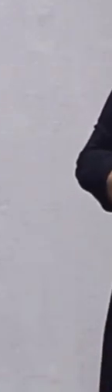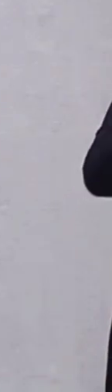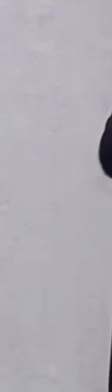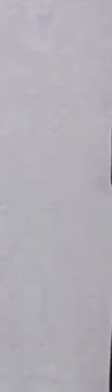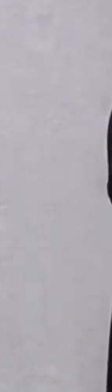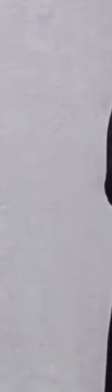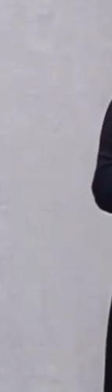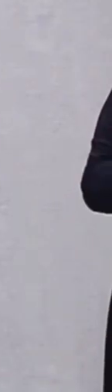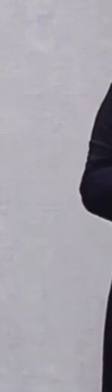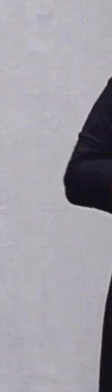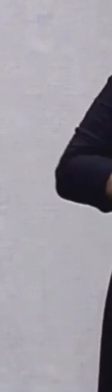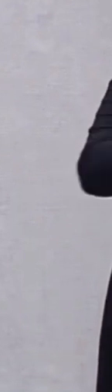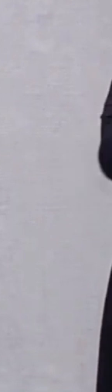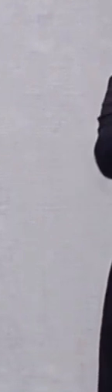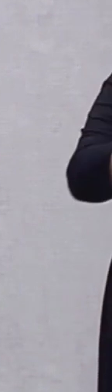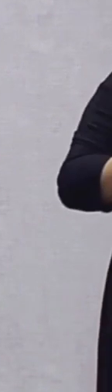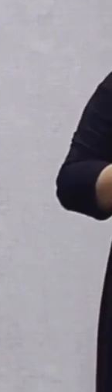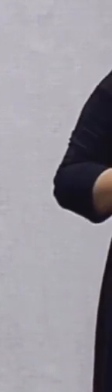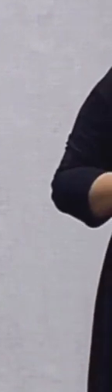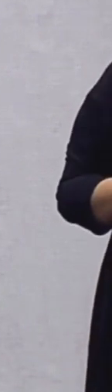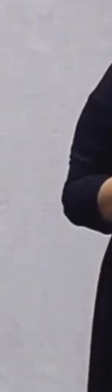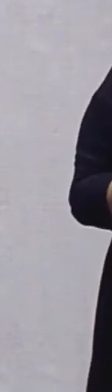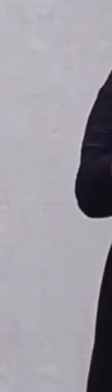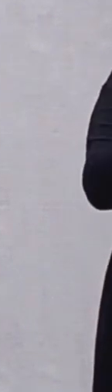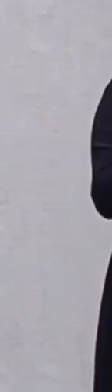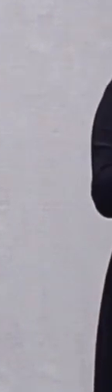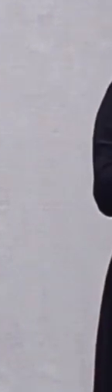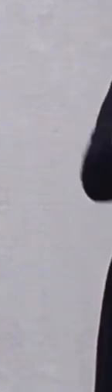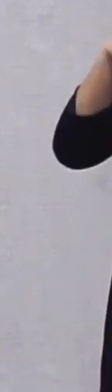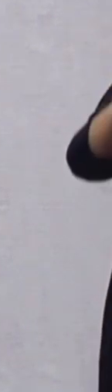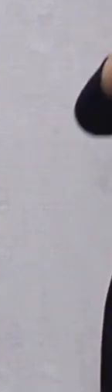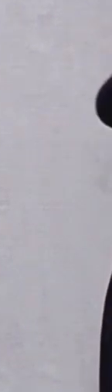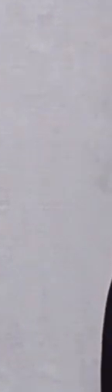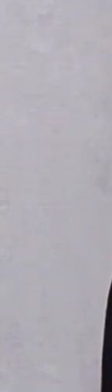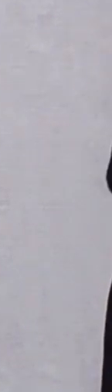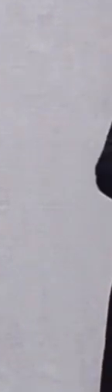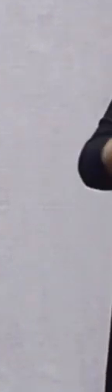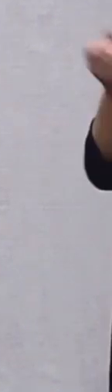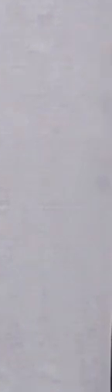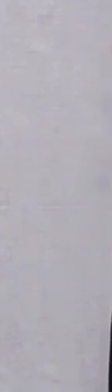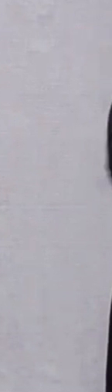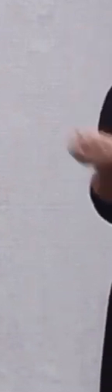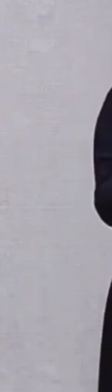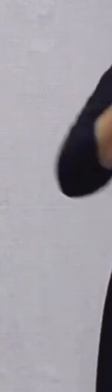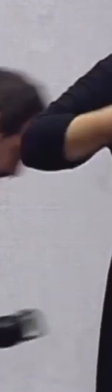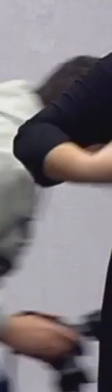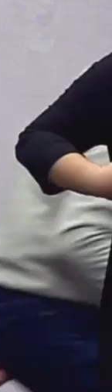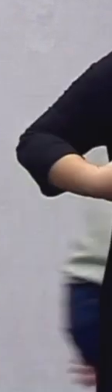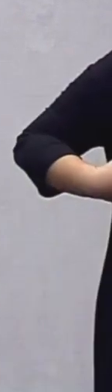Αρχής. Ήταν πορεία του πατραϊκού λαού, των φορέων του, των εργαζομένων του